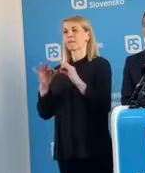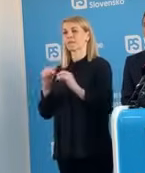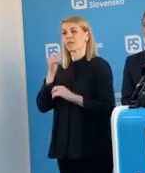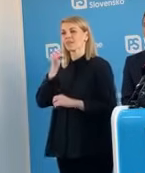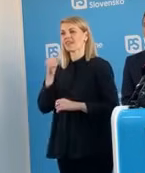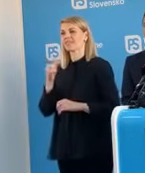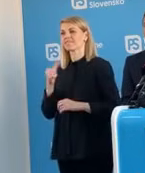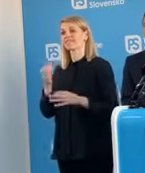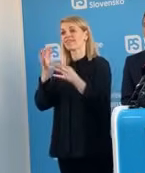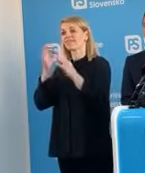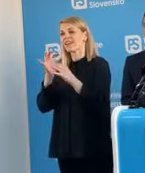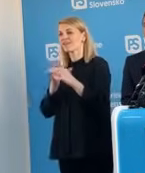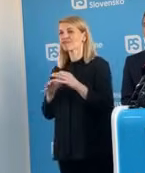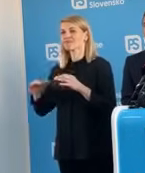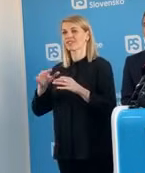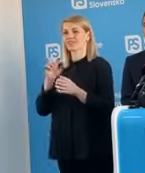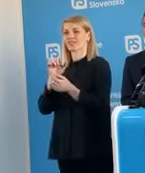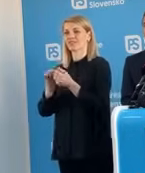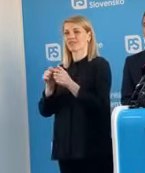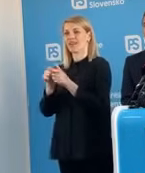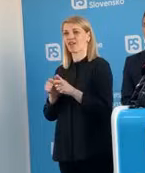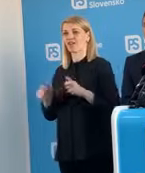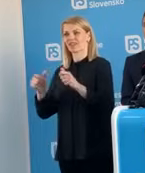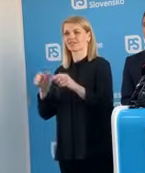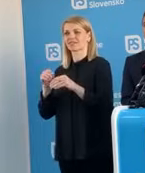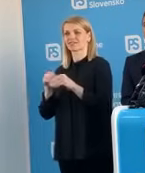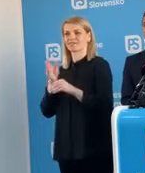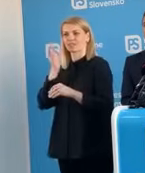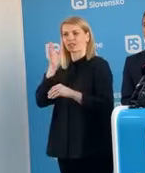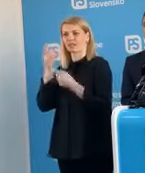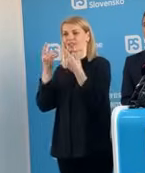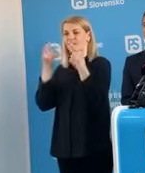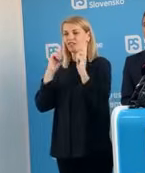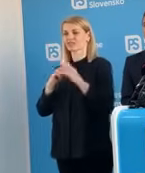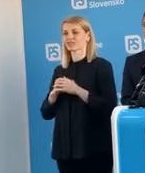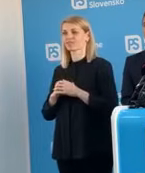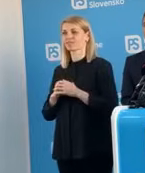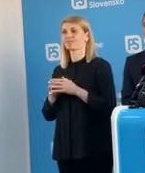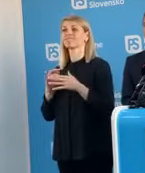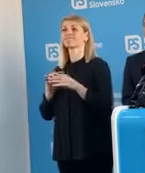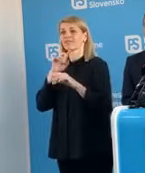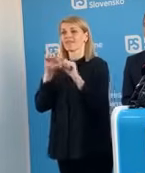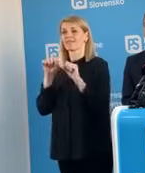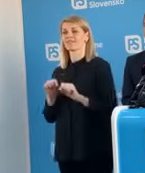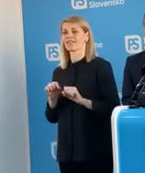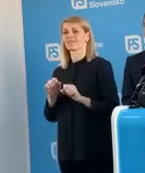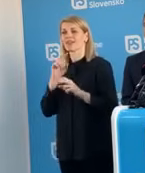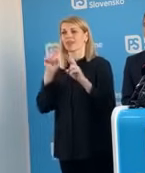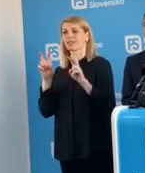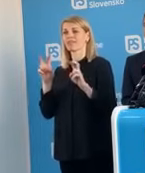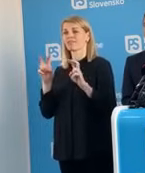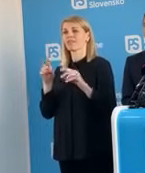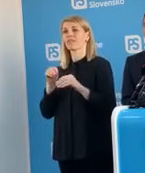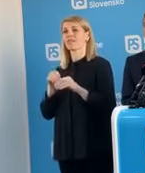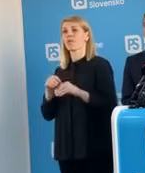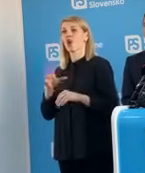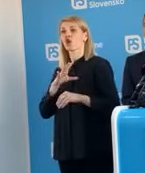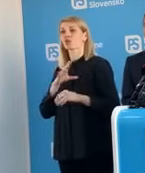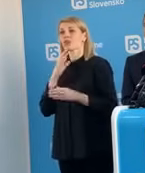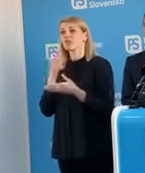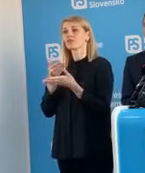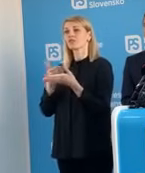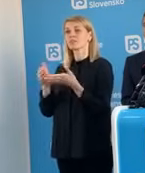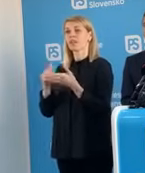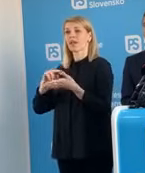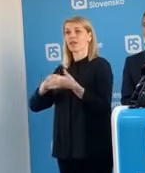Dobrý deň, vítam vás všetkých na tlačovej konferencii Hnutia Progresívne Slovensko k vážnej téme, ktorou je ohrozenie čerpania plánu obnovy